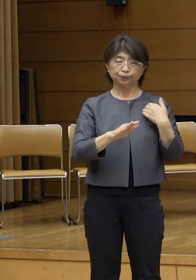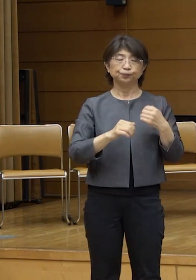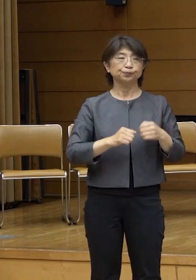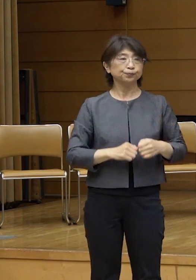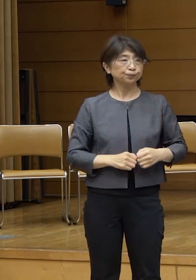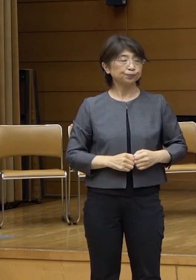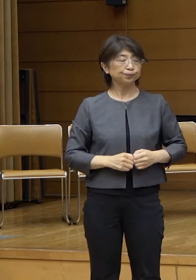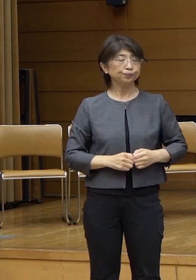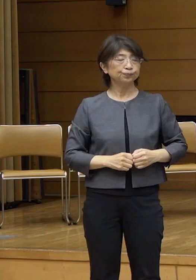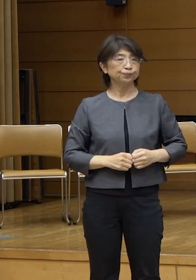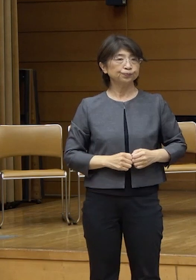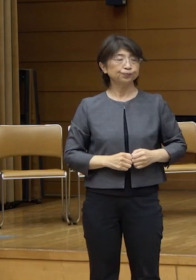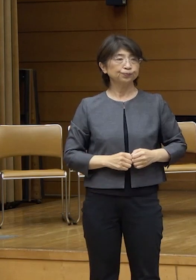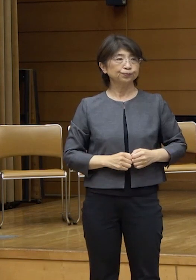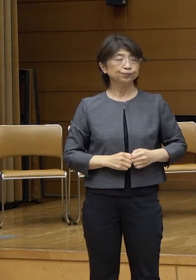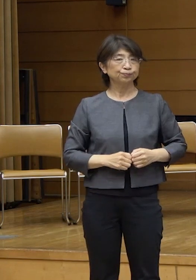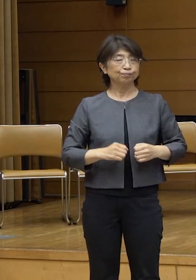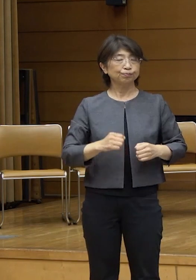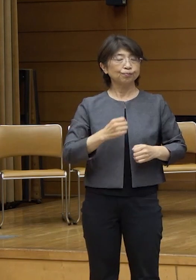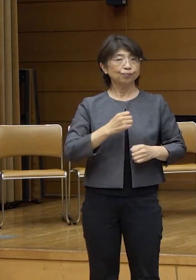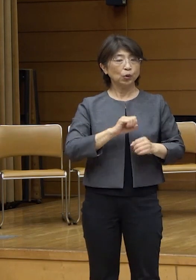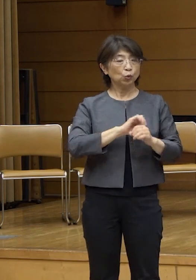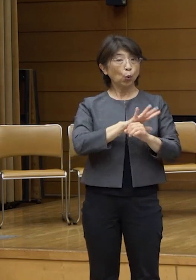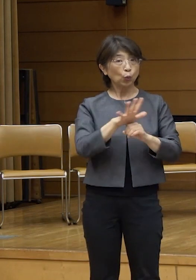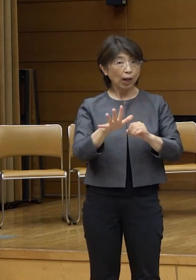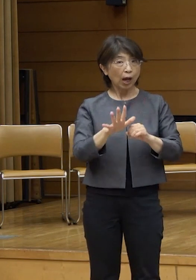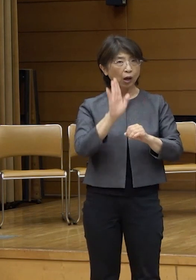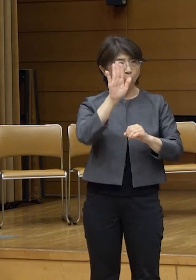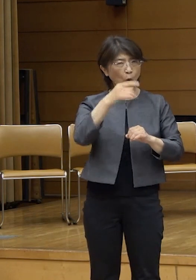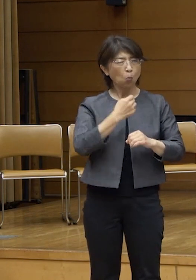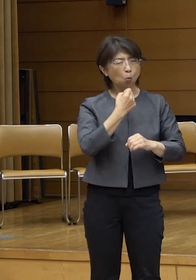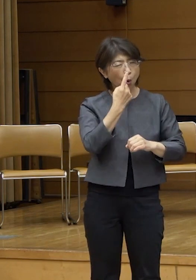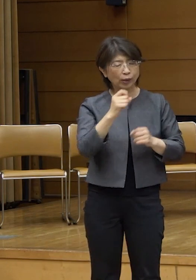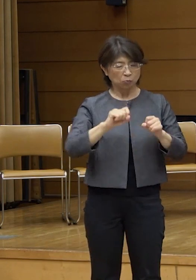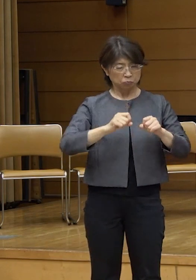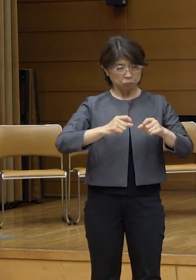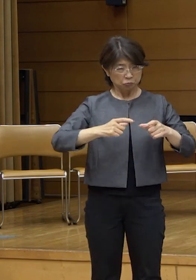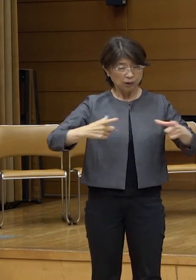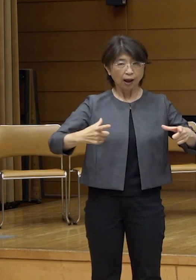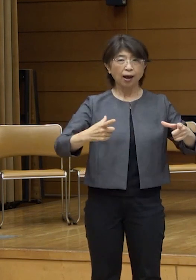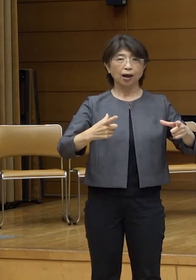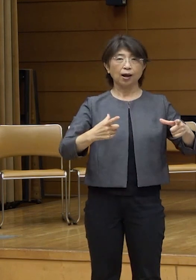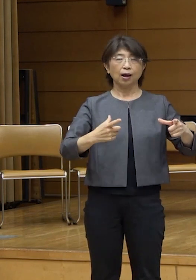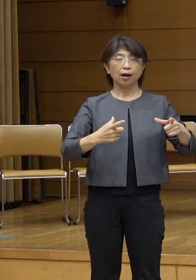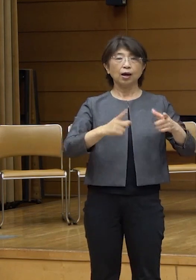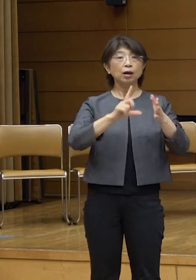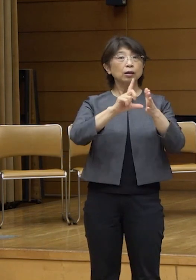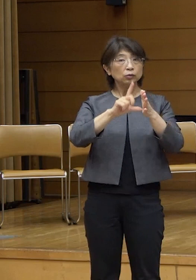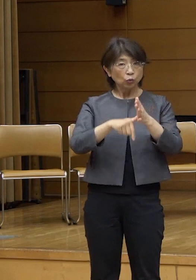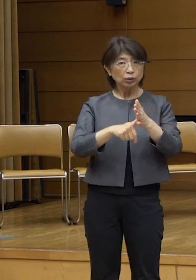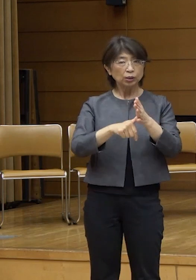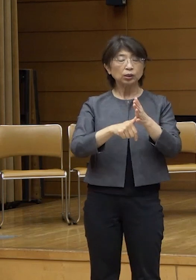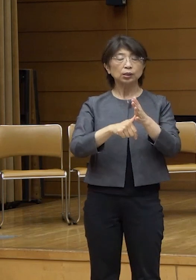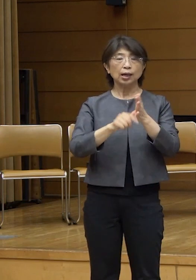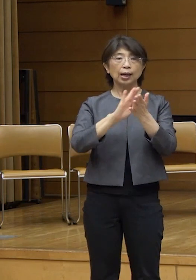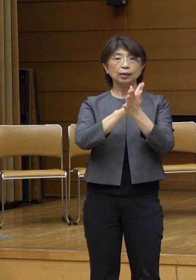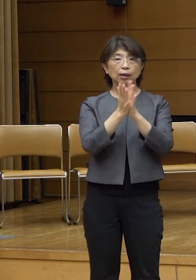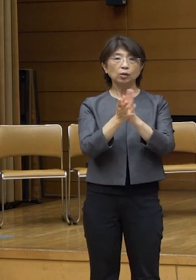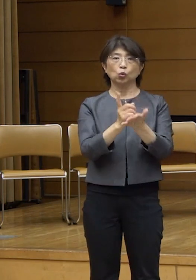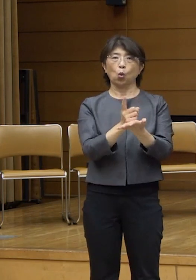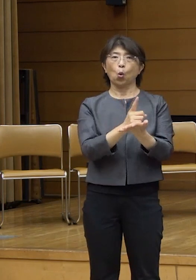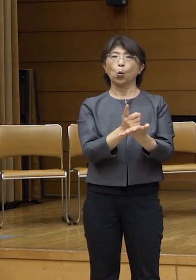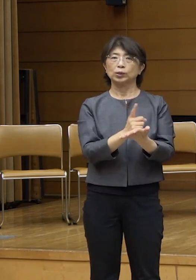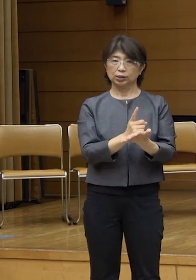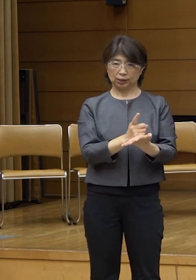回残念なことにもう一回増えてきた場合にどうするかというのが、県の一つの、方針であり、それから